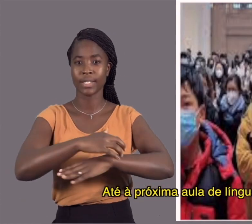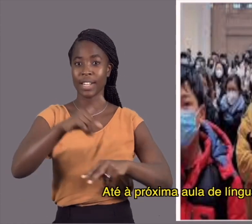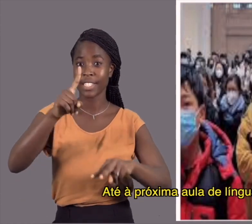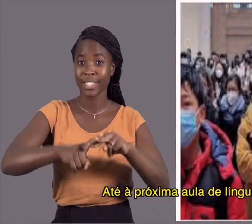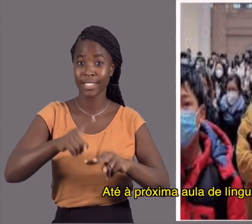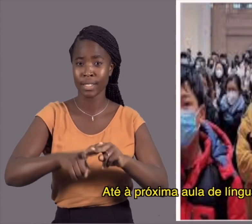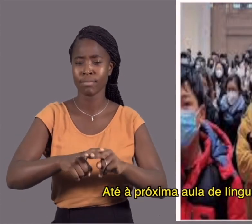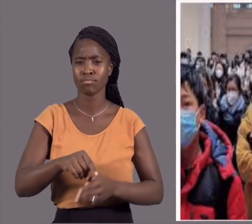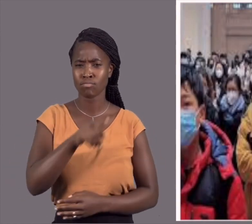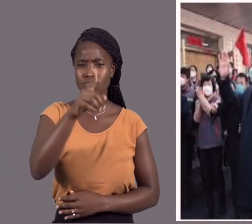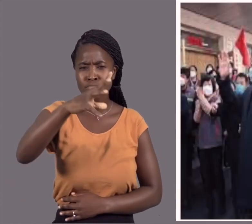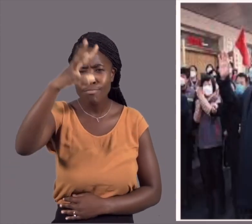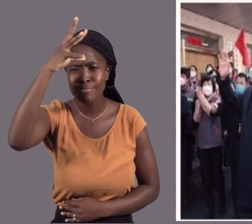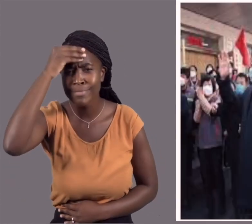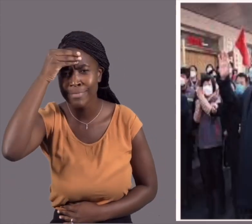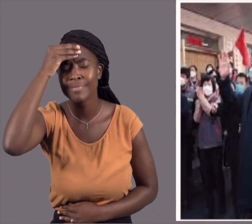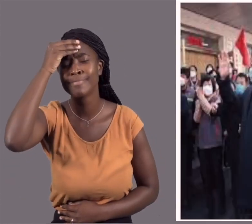aula de língua de sinais.